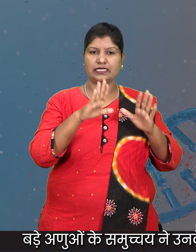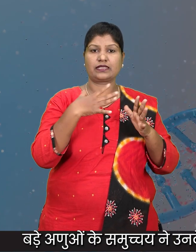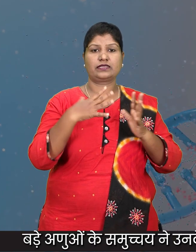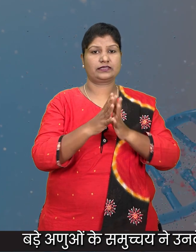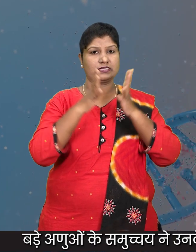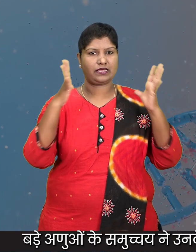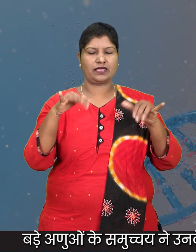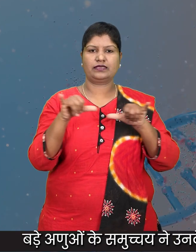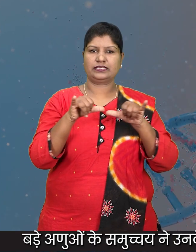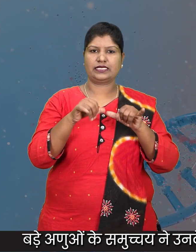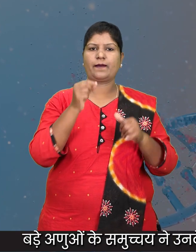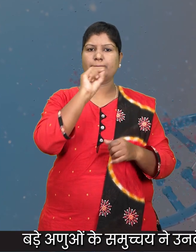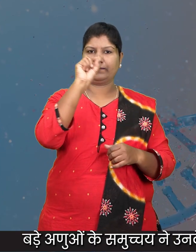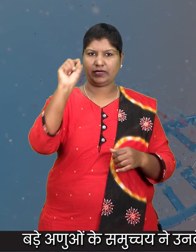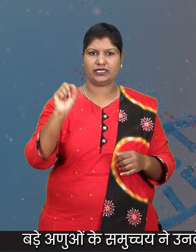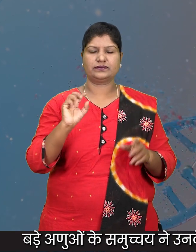कारण